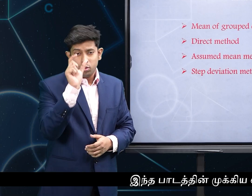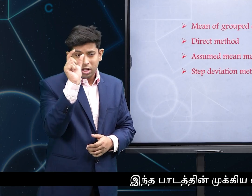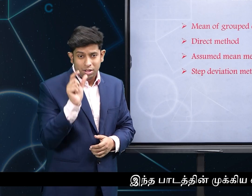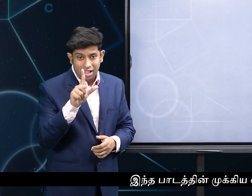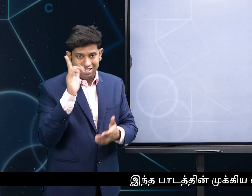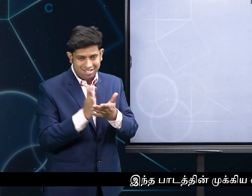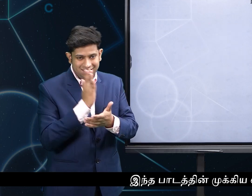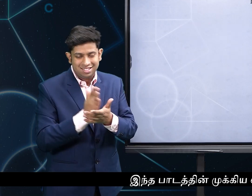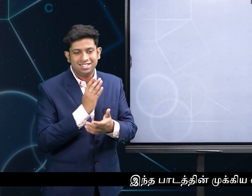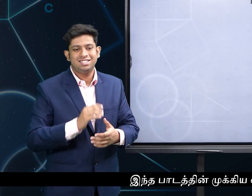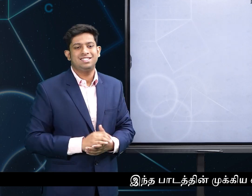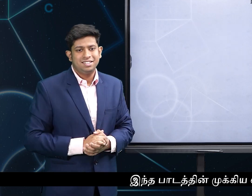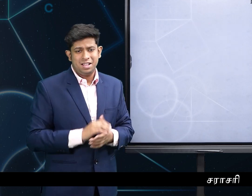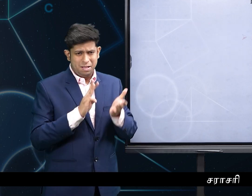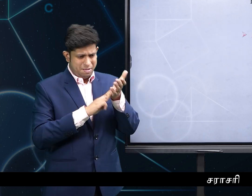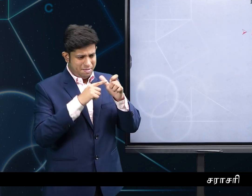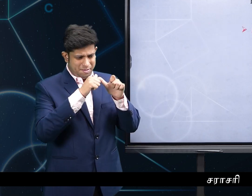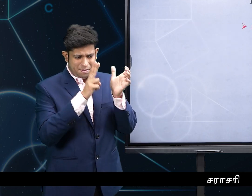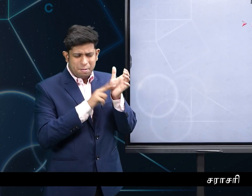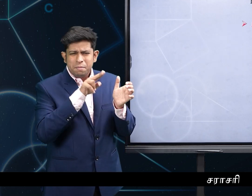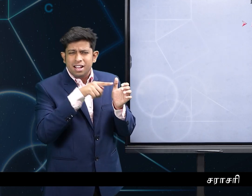முக்கிய வார்த்தைகள்: சராசரி,